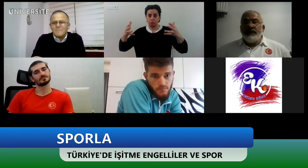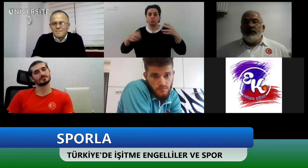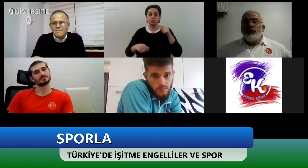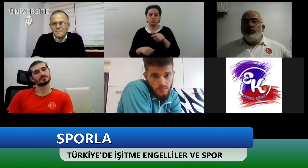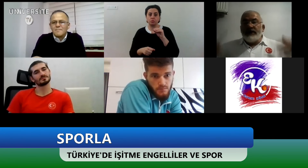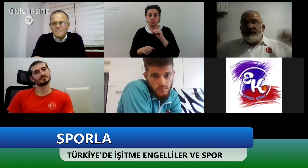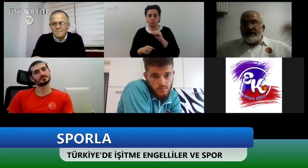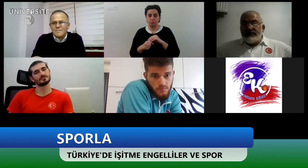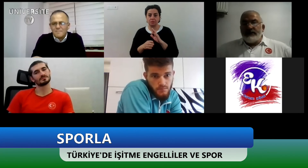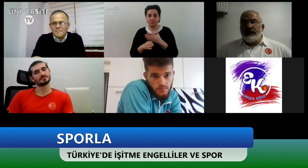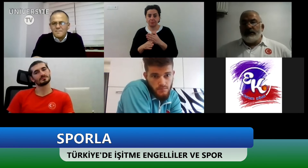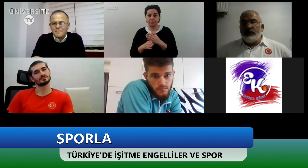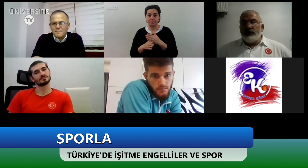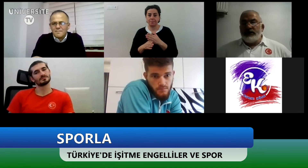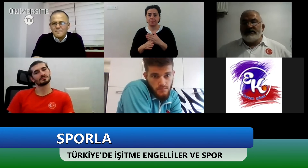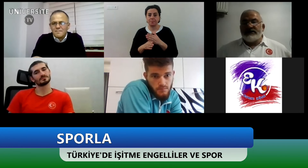bizim